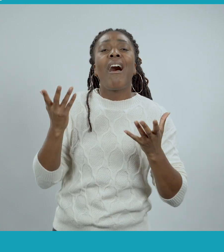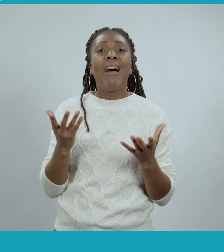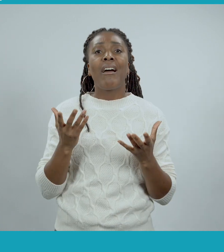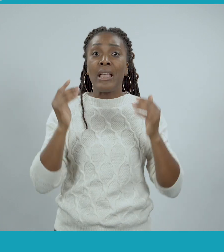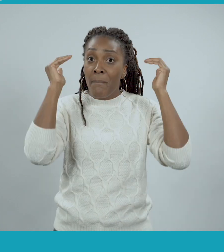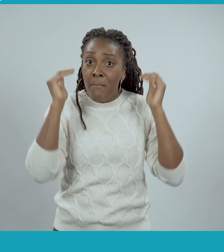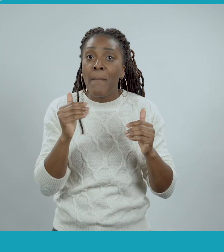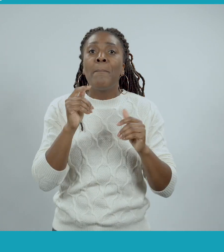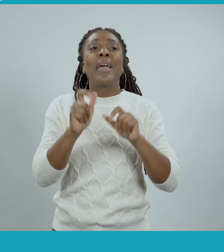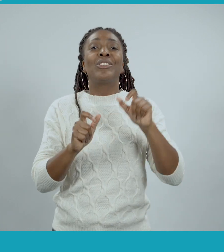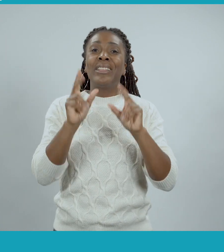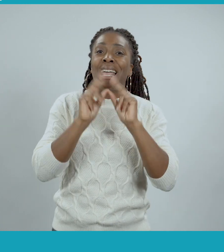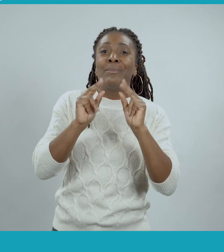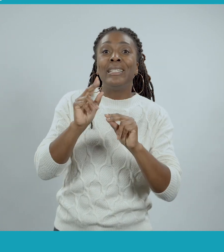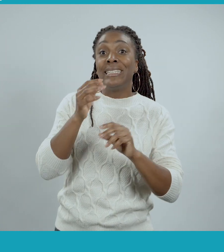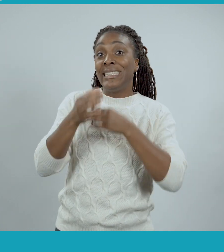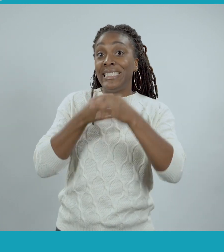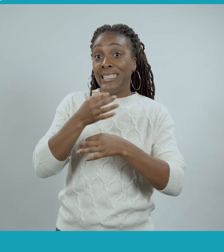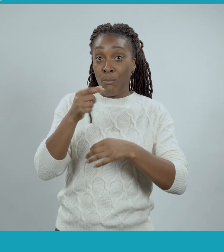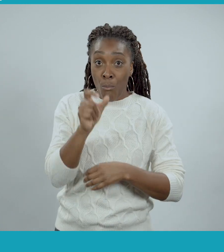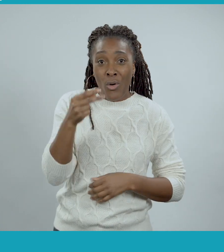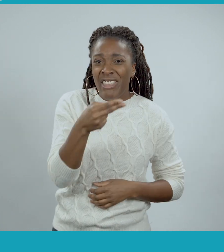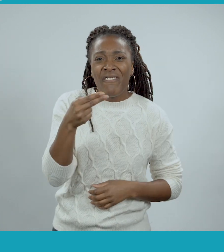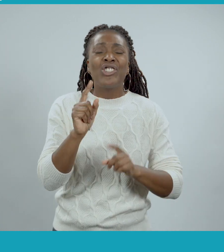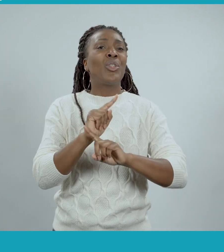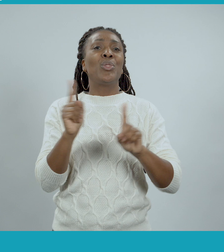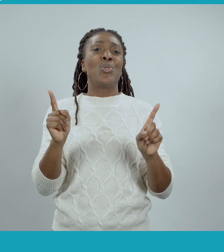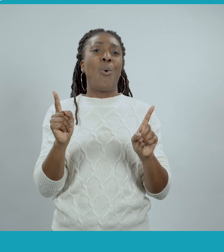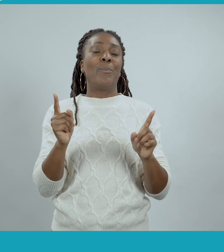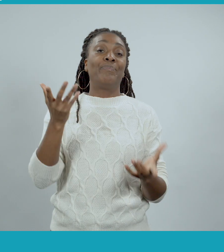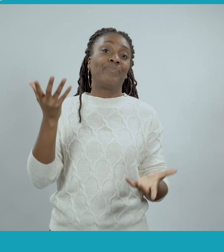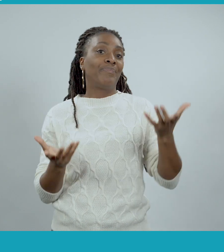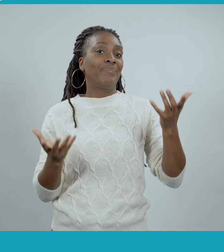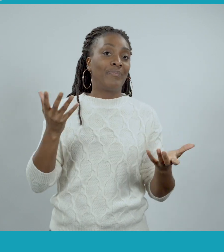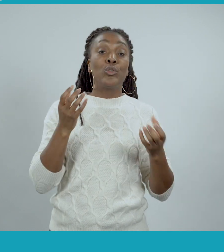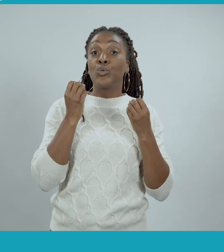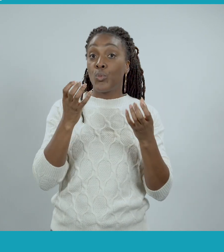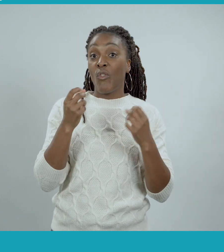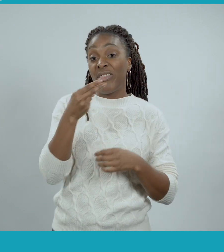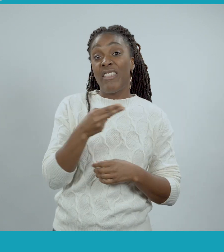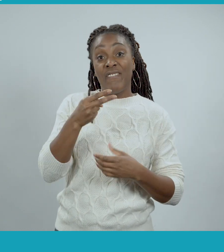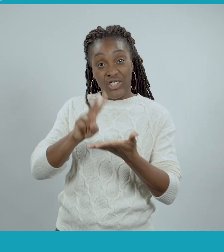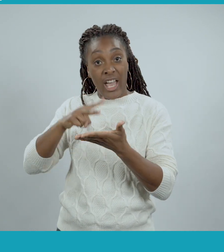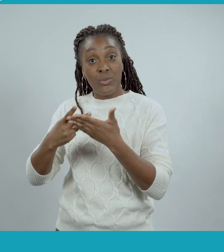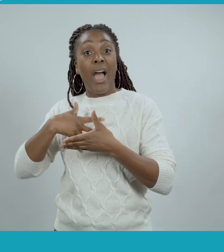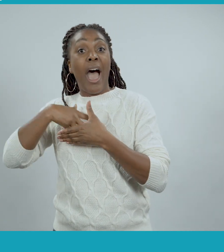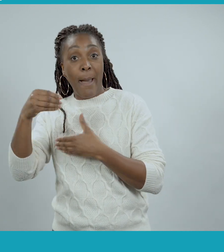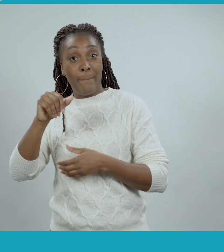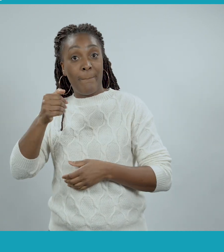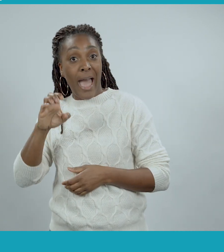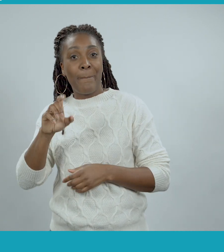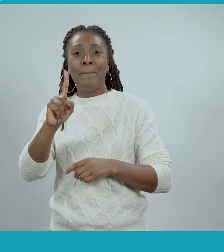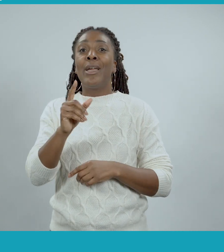rarement. Et même quand ils le font, ils n'utilisent pas le mot nefesh. Donc, bien que nefesh soit souvent traduite